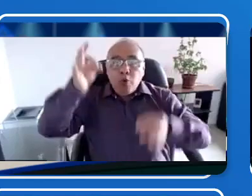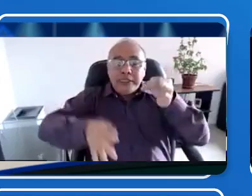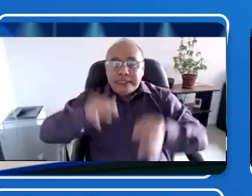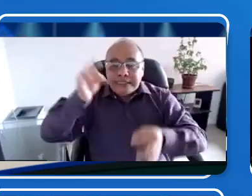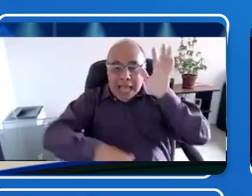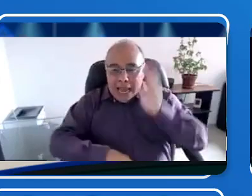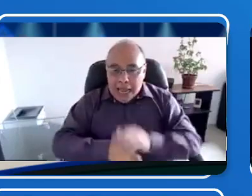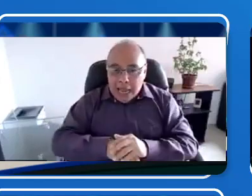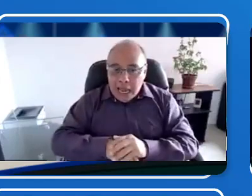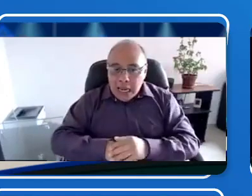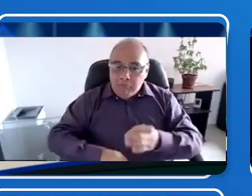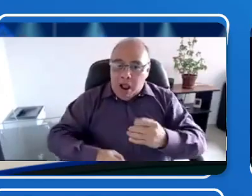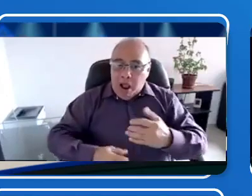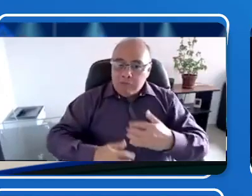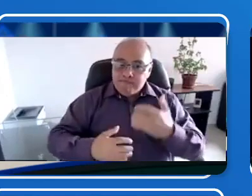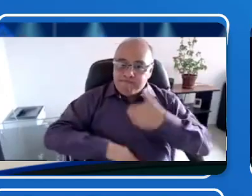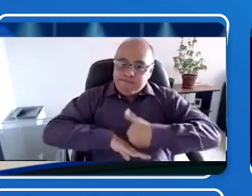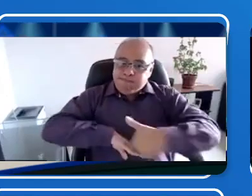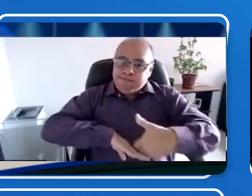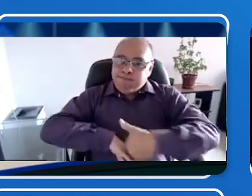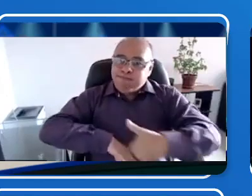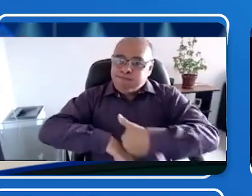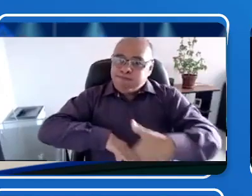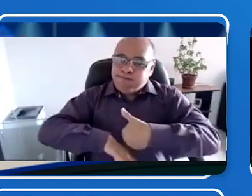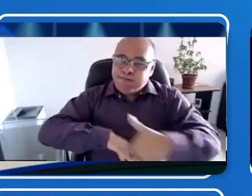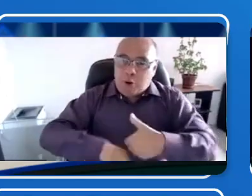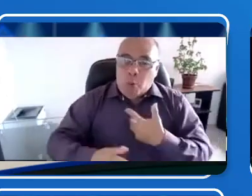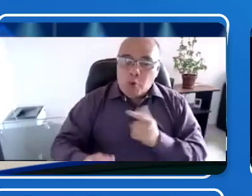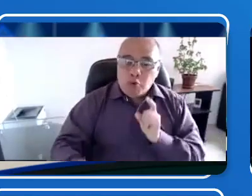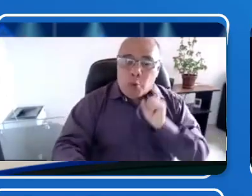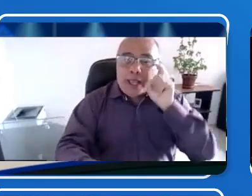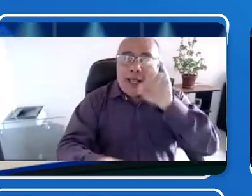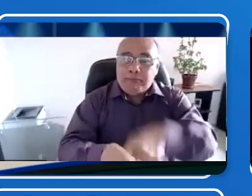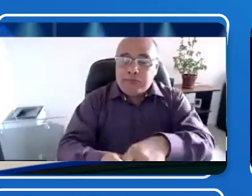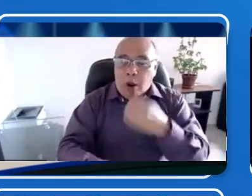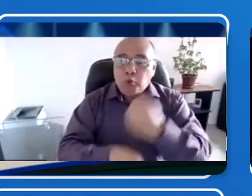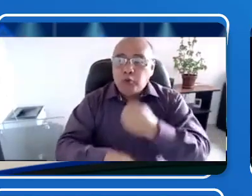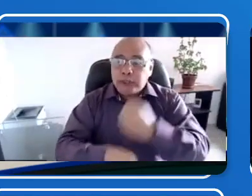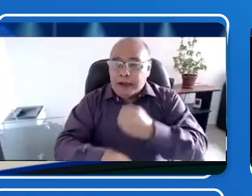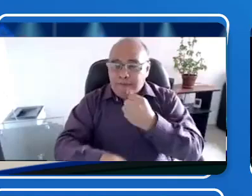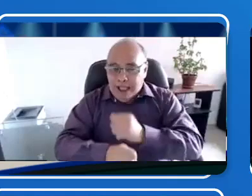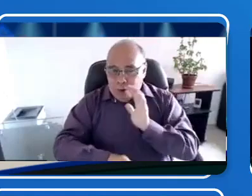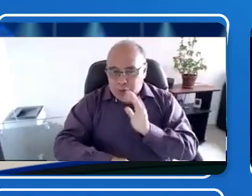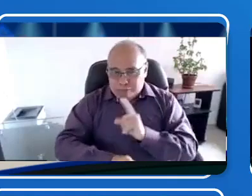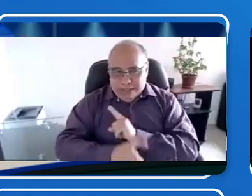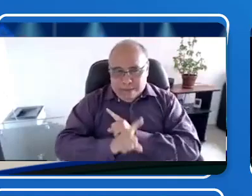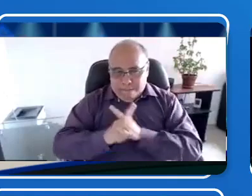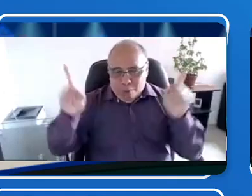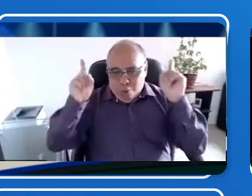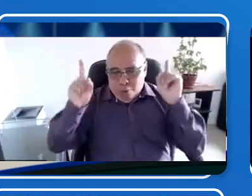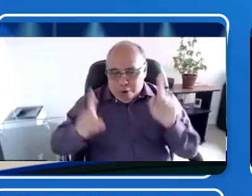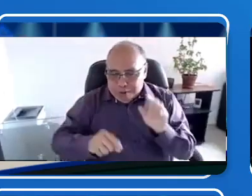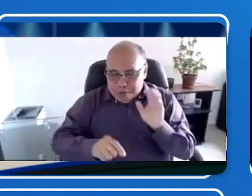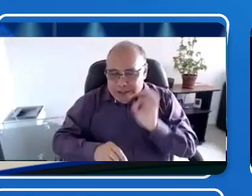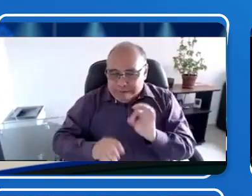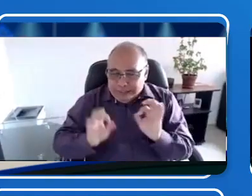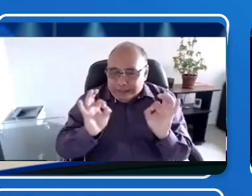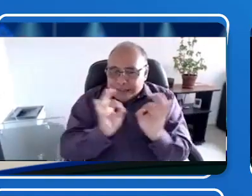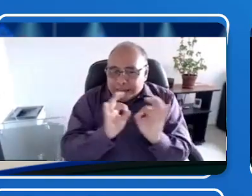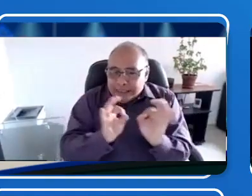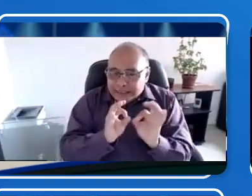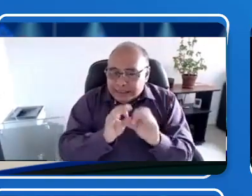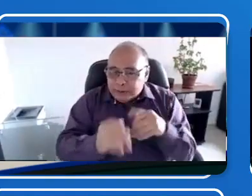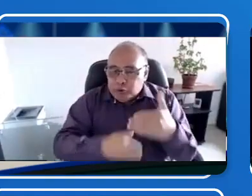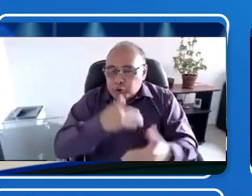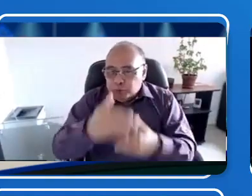¿no? Porque cuando hablamos de las alcaldías y demás es muchísimo más difícil que cuando habláramos acerca de un